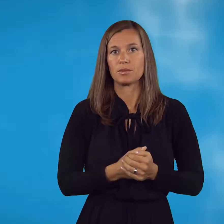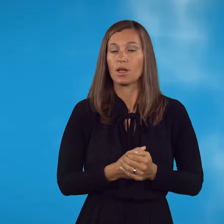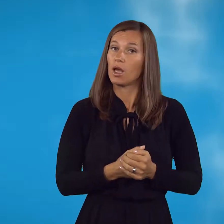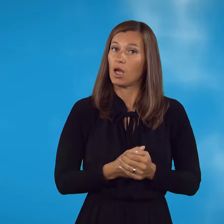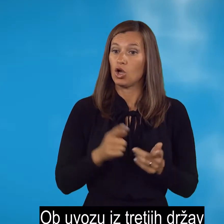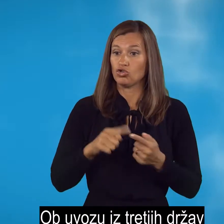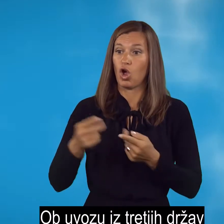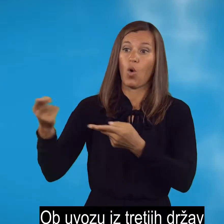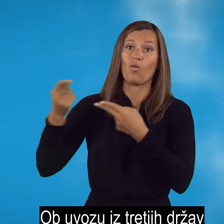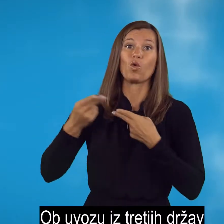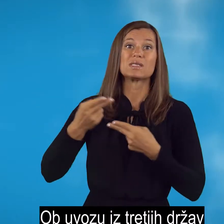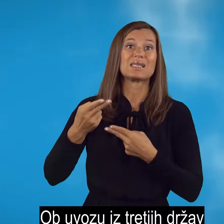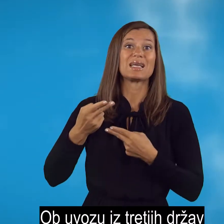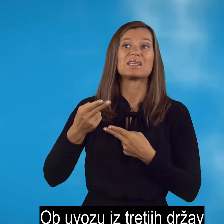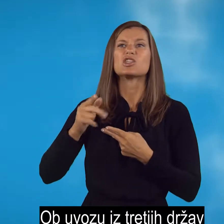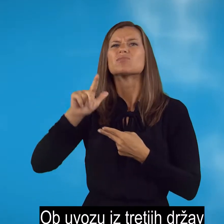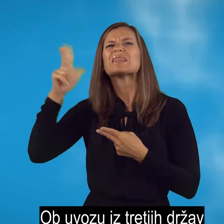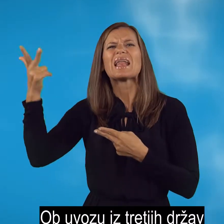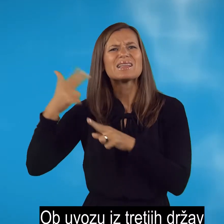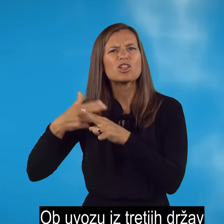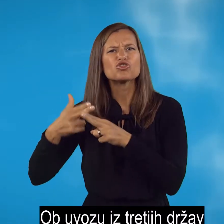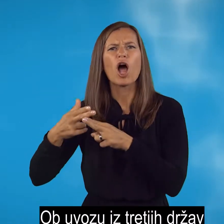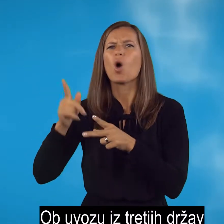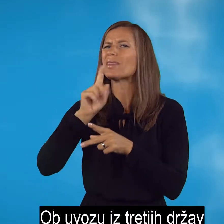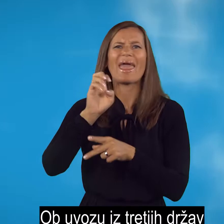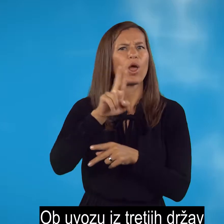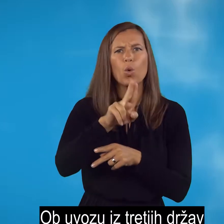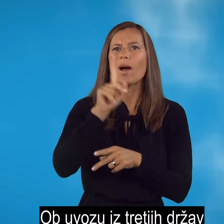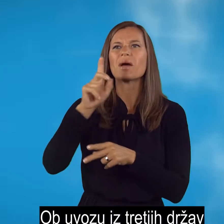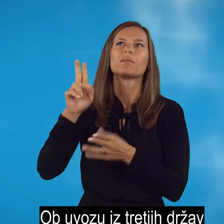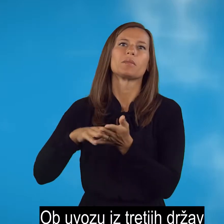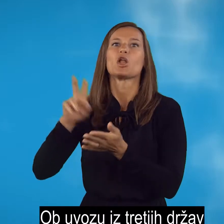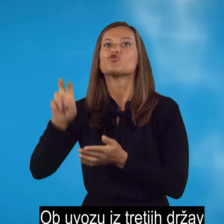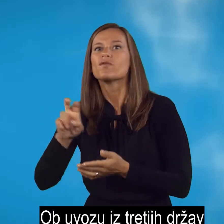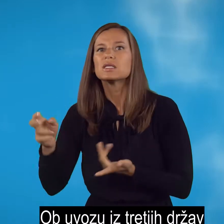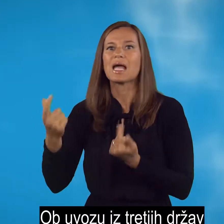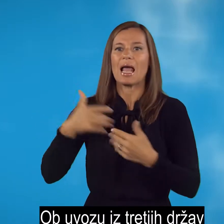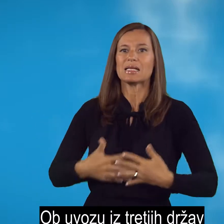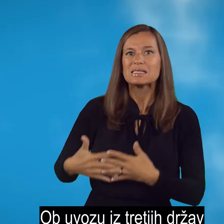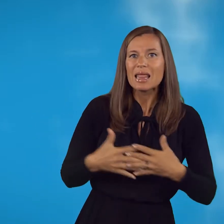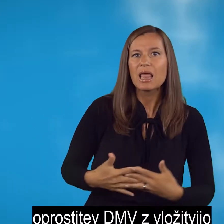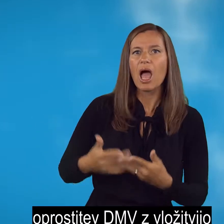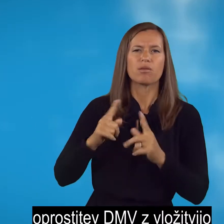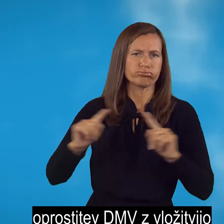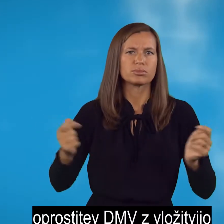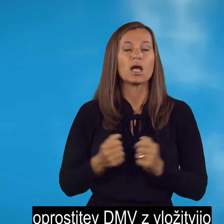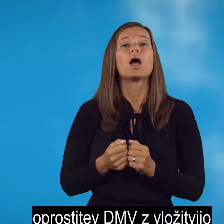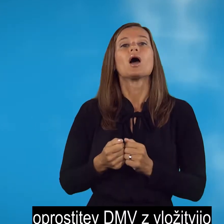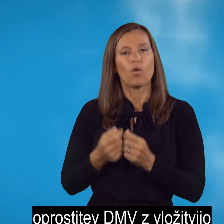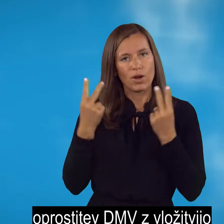Ob uvozu iz tretjih držav, Švice, ZDA in tako dalje, se uveljavlja oprostitev DMV z